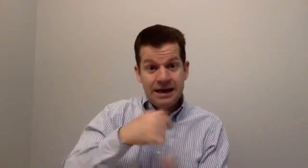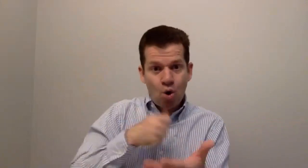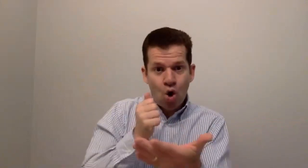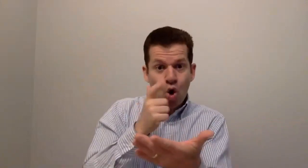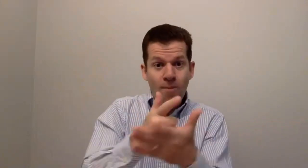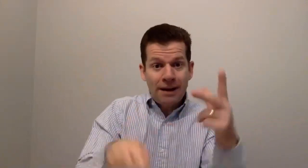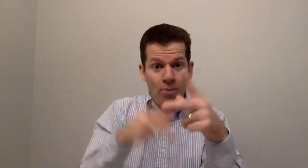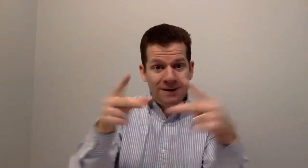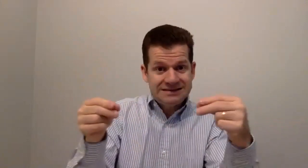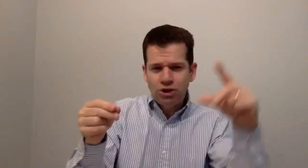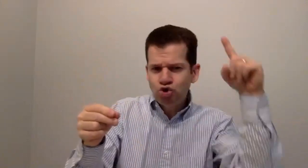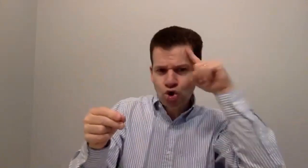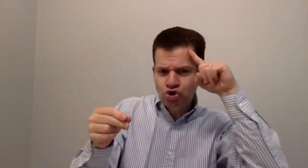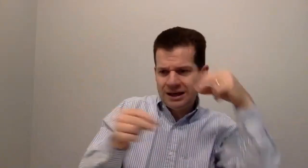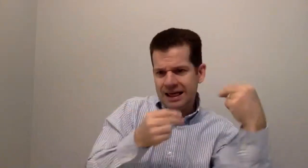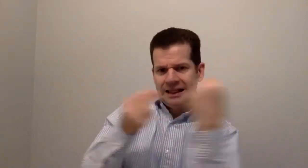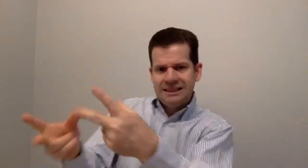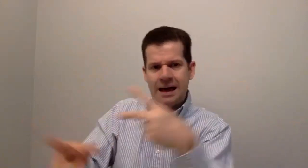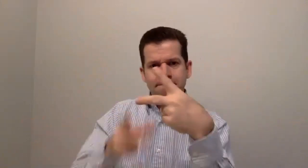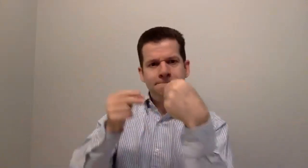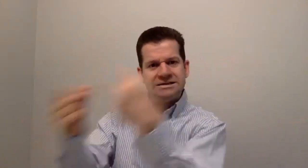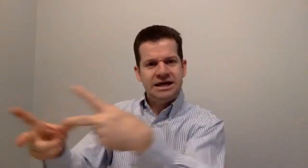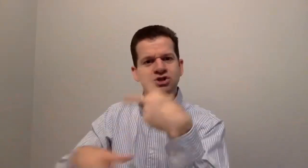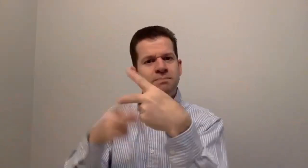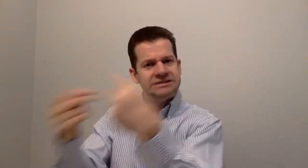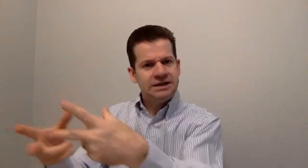eu comprar um presente todo dia, dá presente.